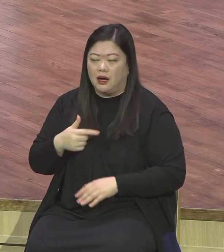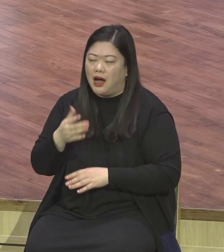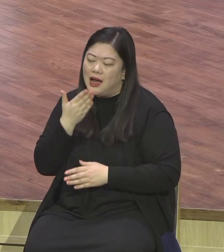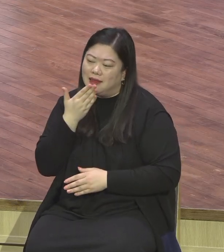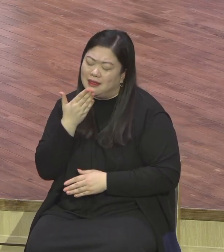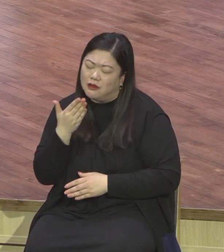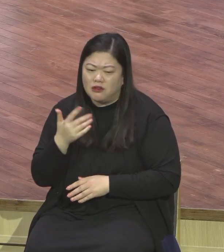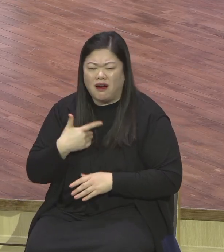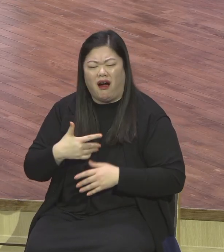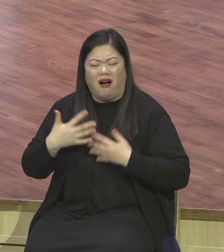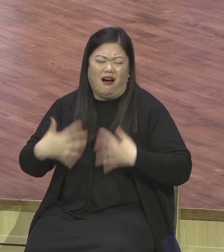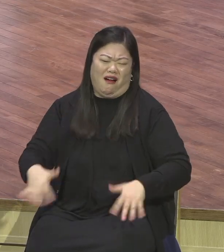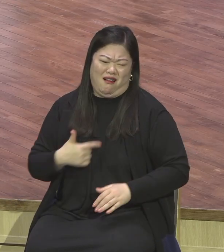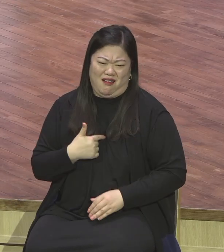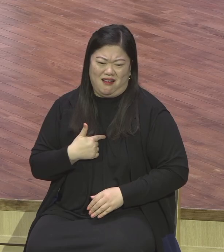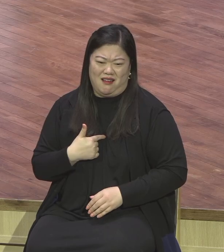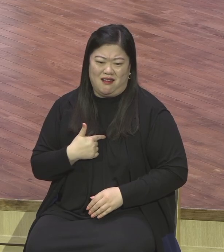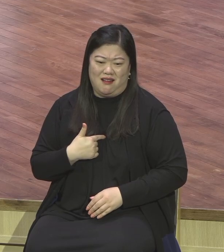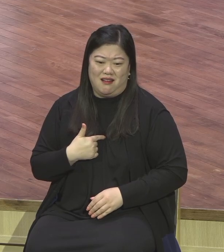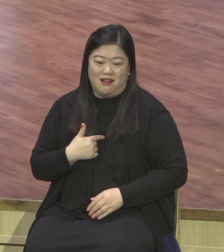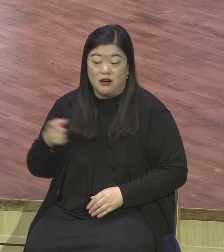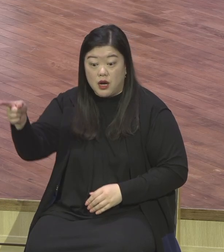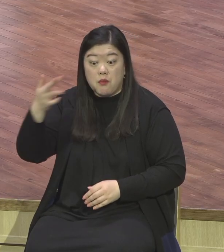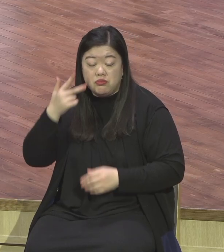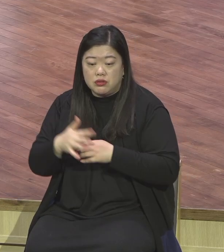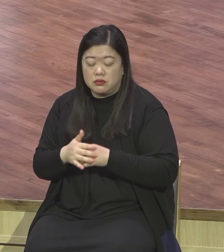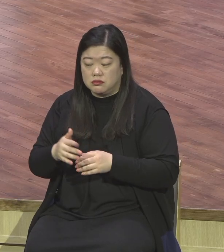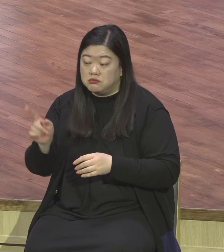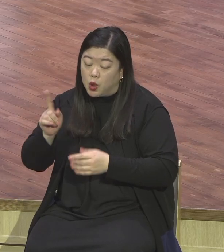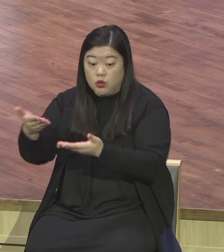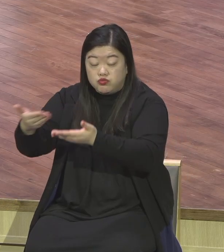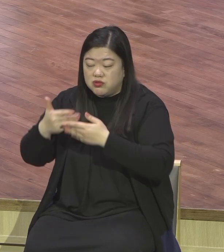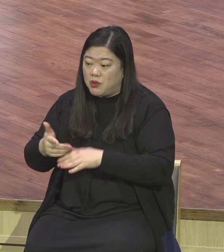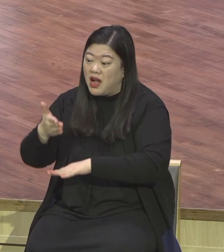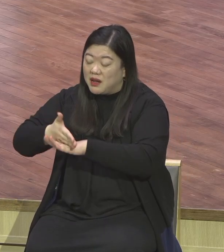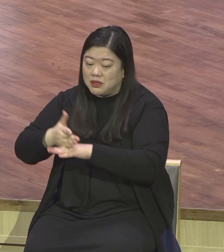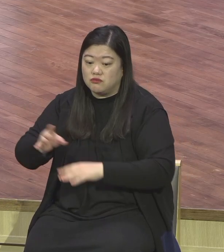땡큐 땡큐 감사 감사가 붙어있는데 우리는 뭐